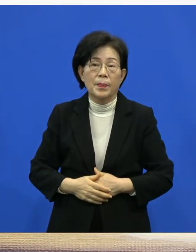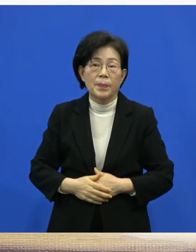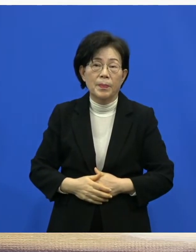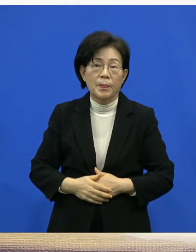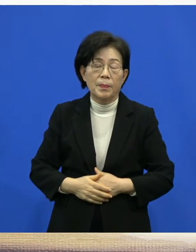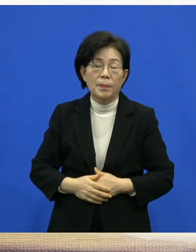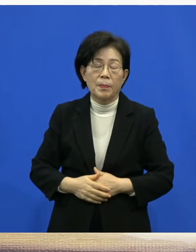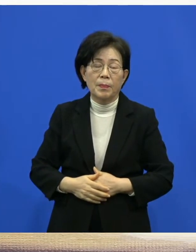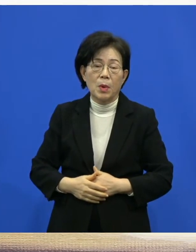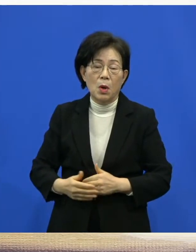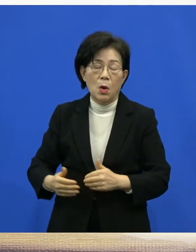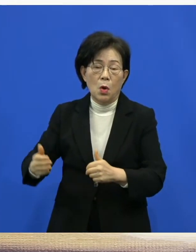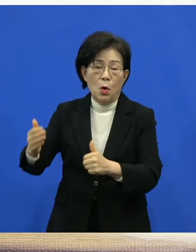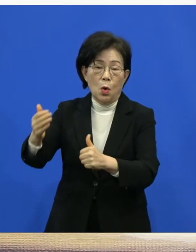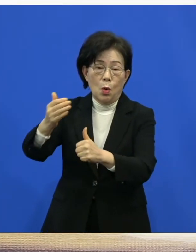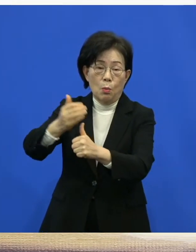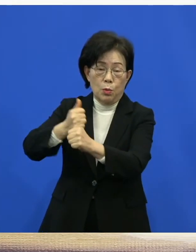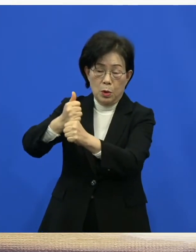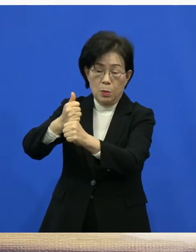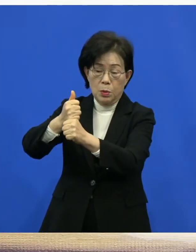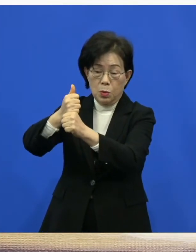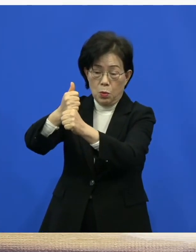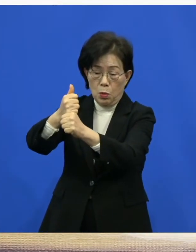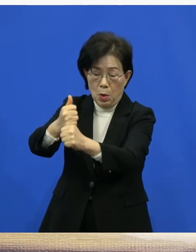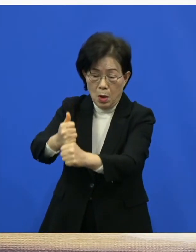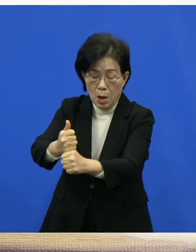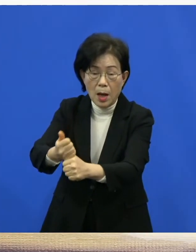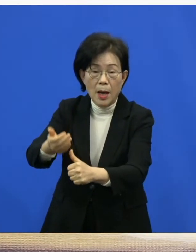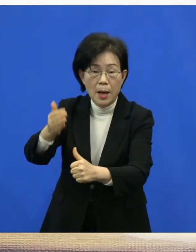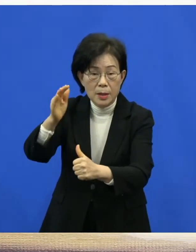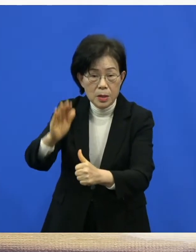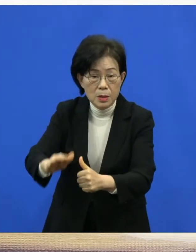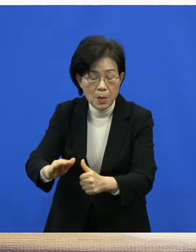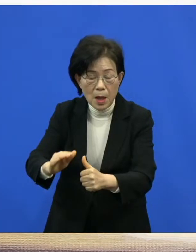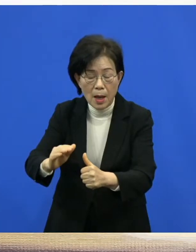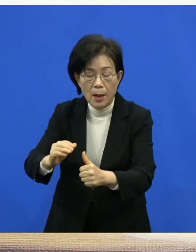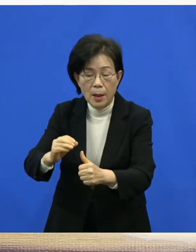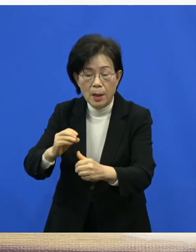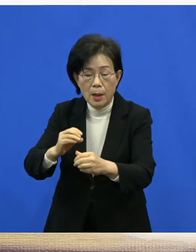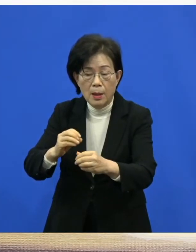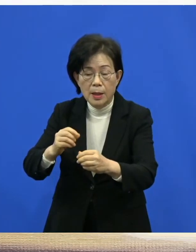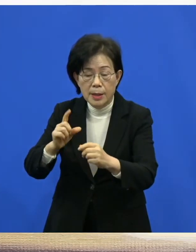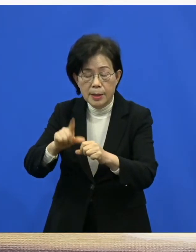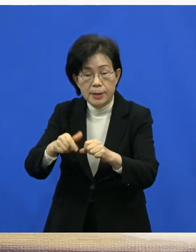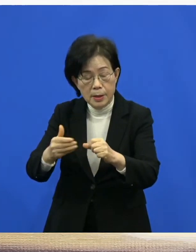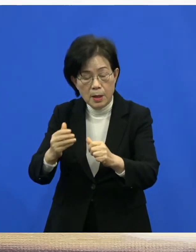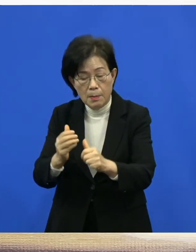물론 붙잡힌 순간에도 내려가요. 그러나 내려가는 길을 통해서 다시 비상하게 하신다는,